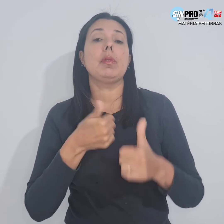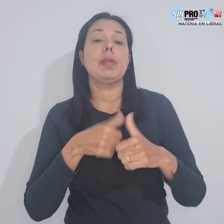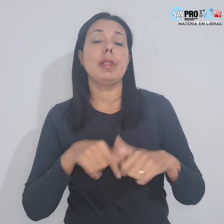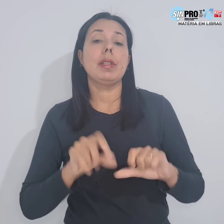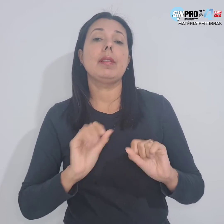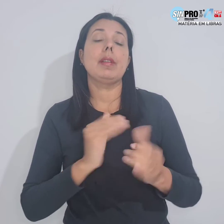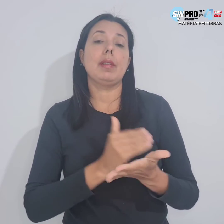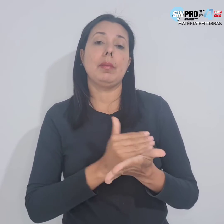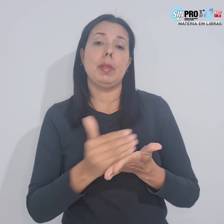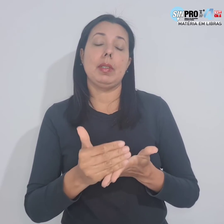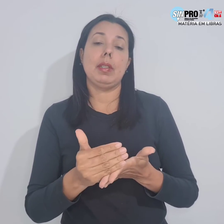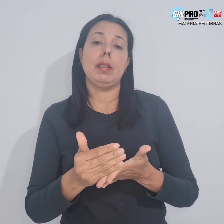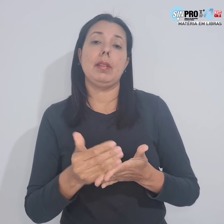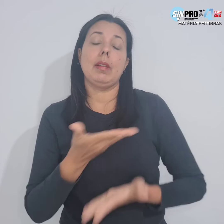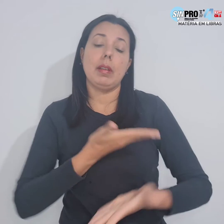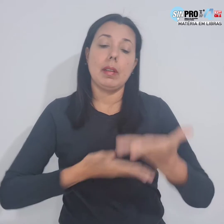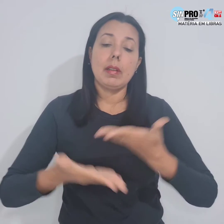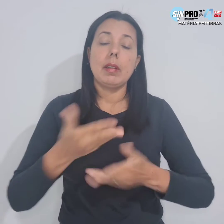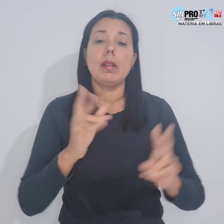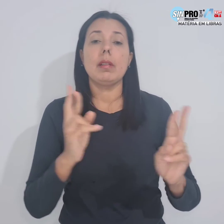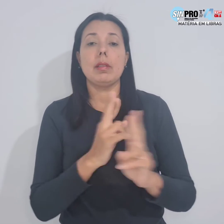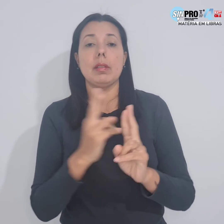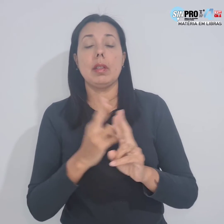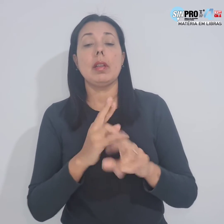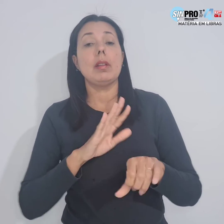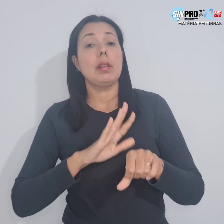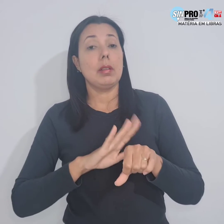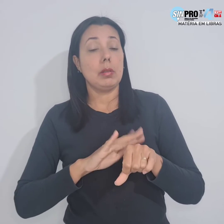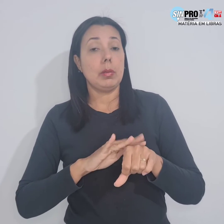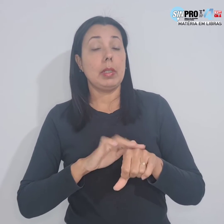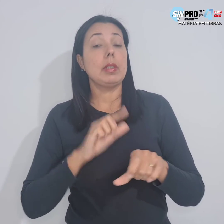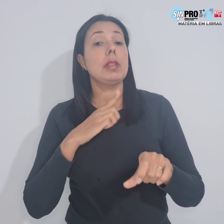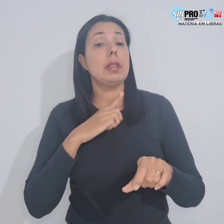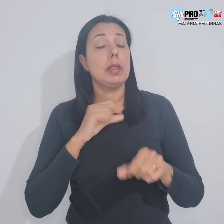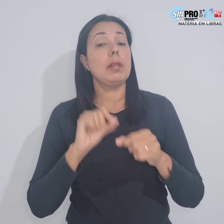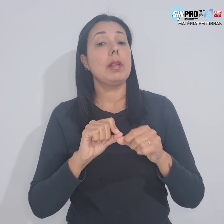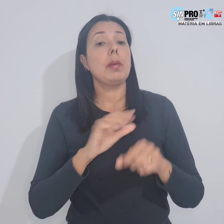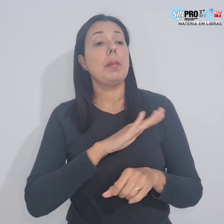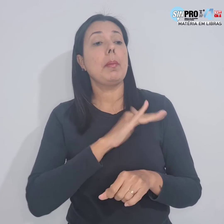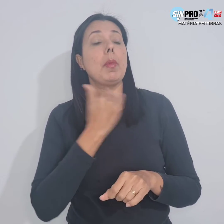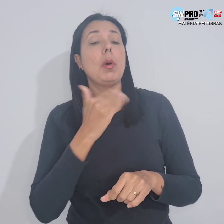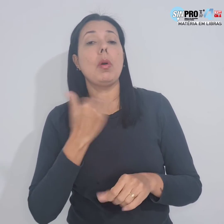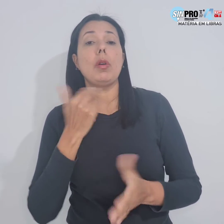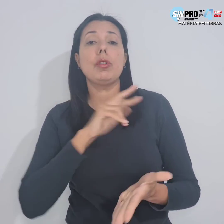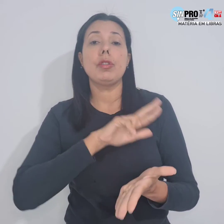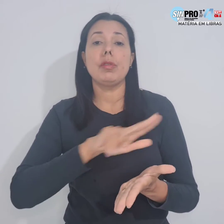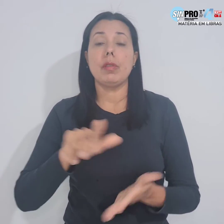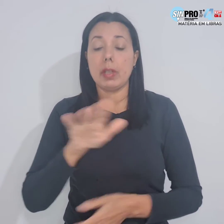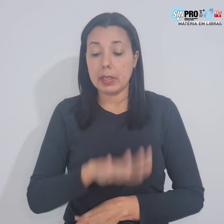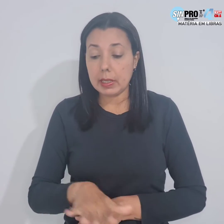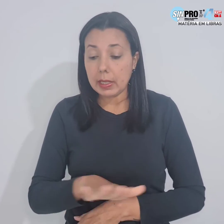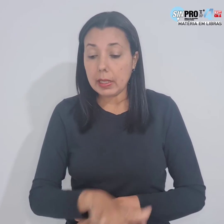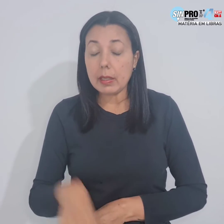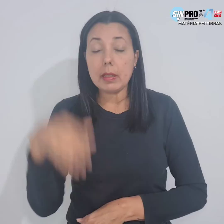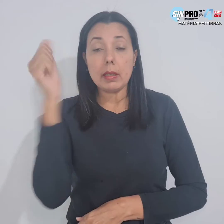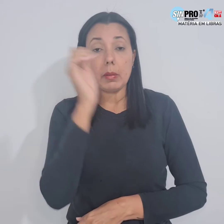estado inicialmente atrelada a comorbidades. Tem causado a morte de milhares de crianças no Brasil,